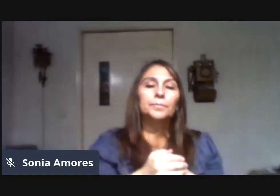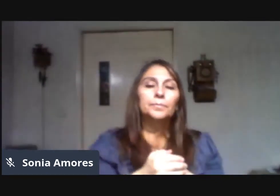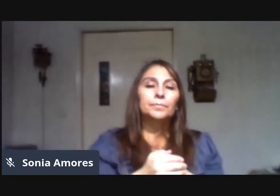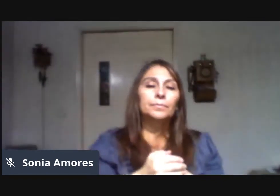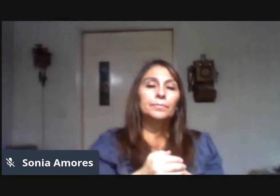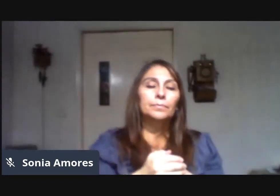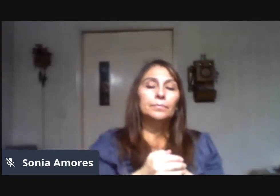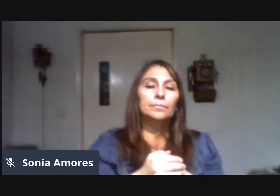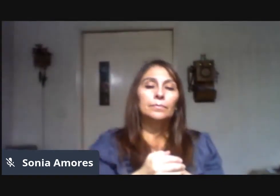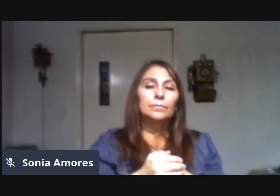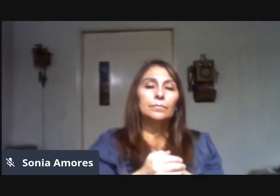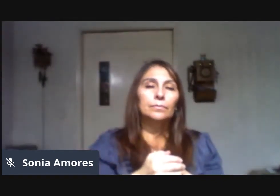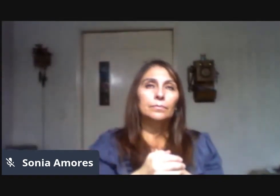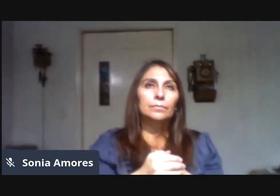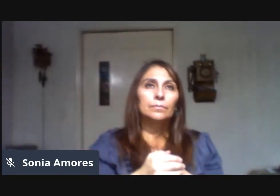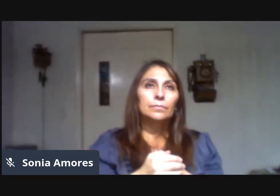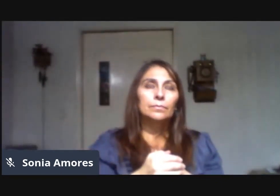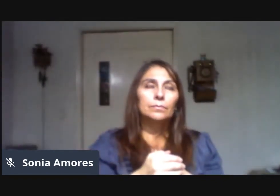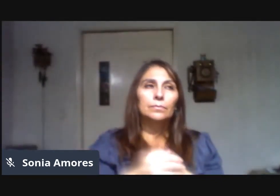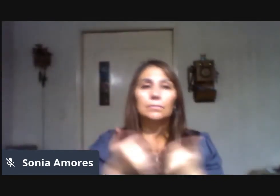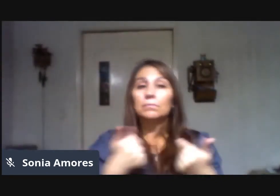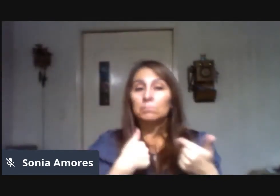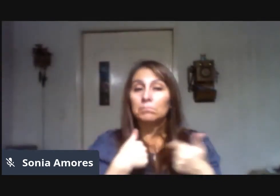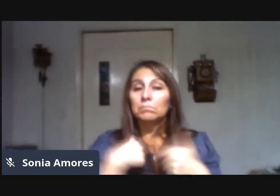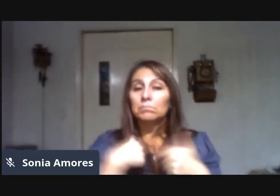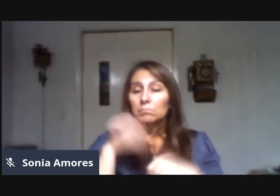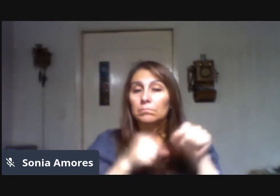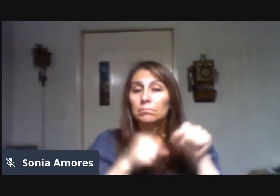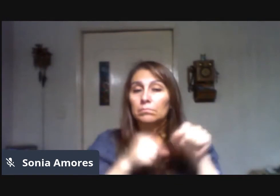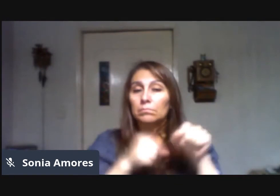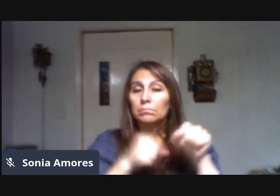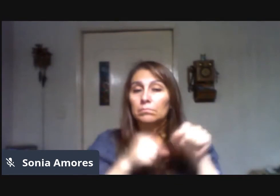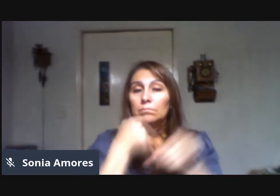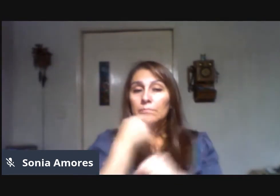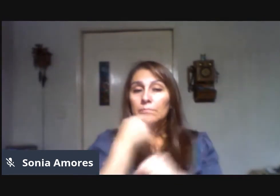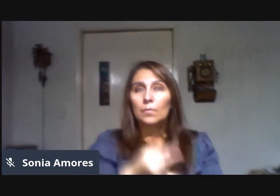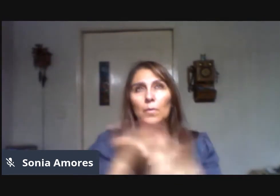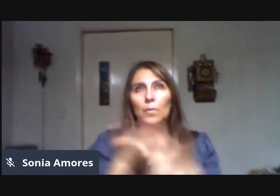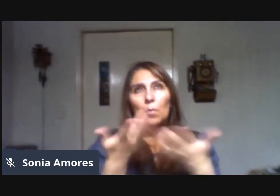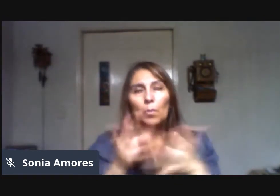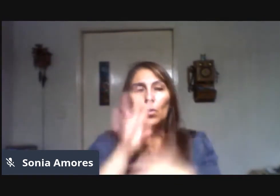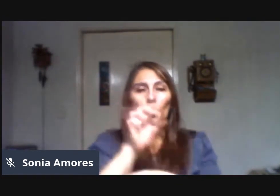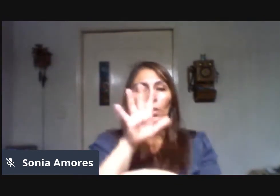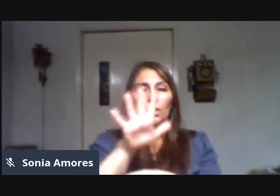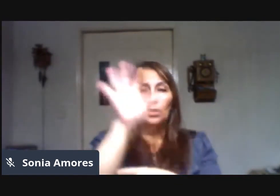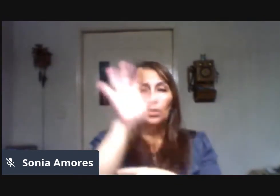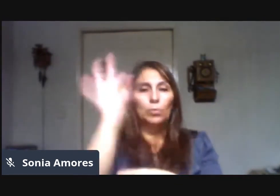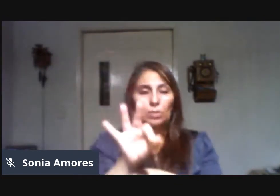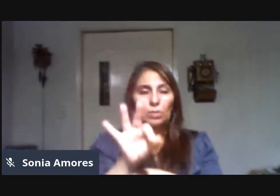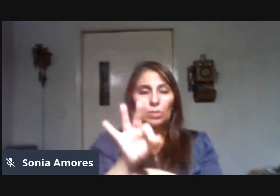Yo les podría dar una cifra que está por encima del 95% de ella, que